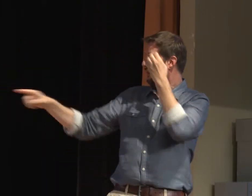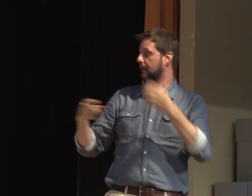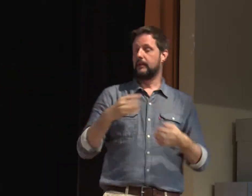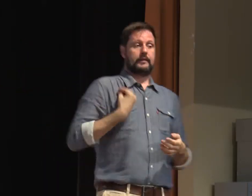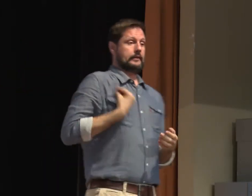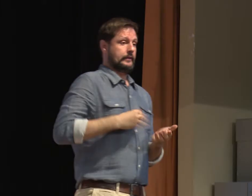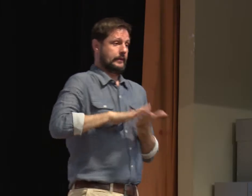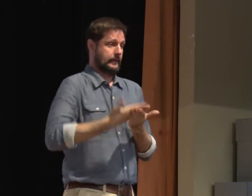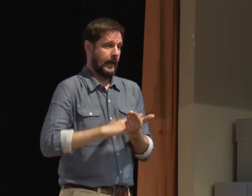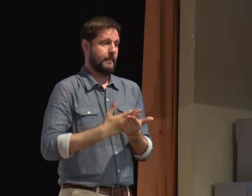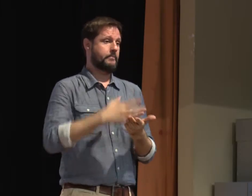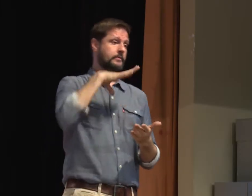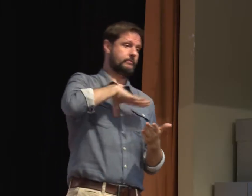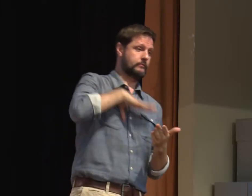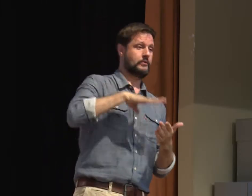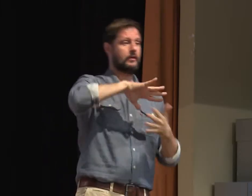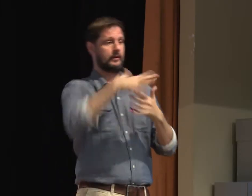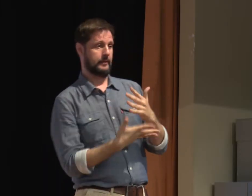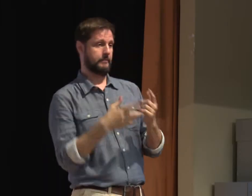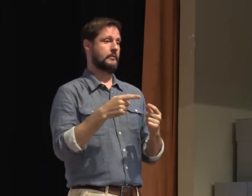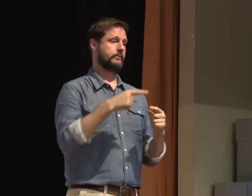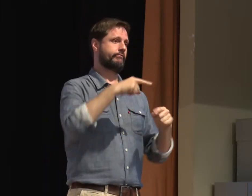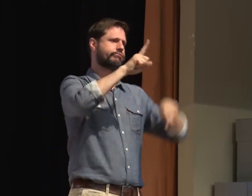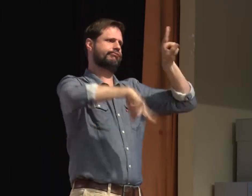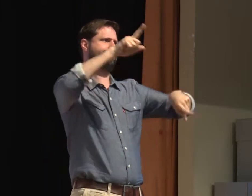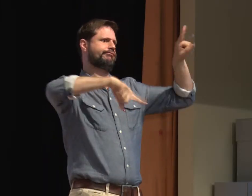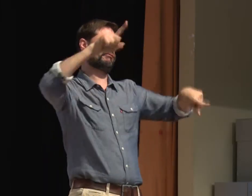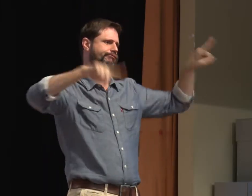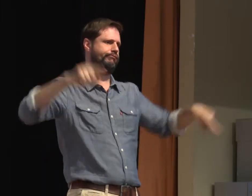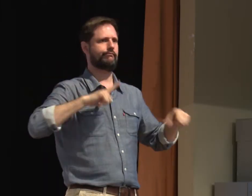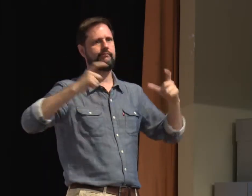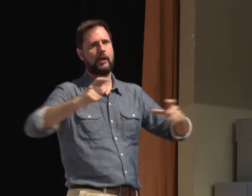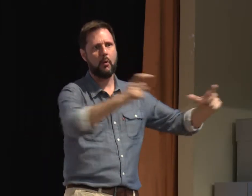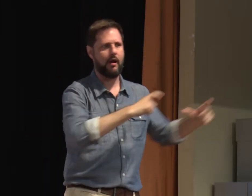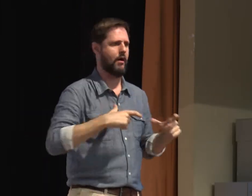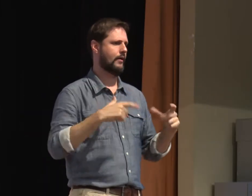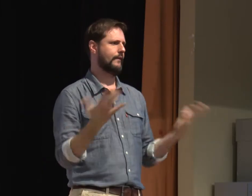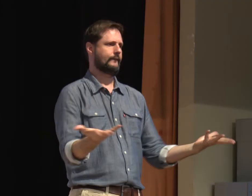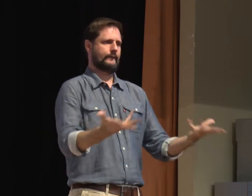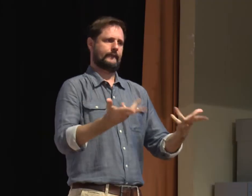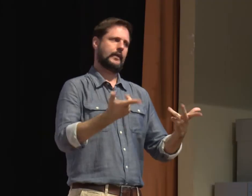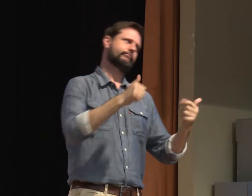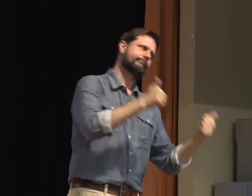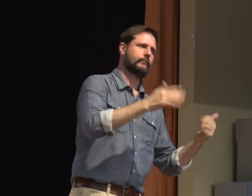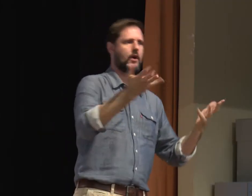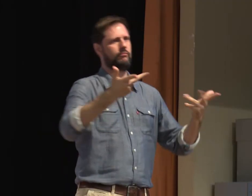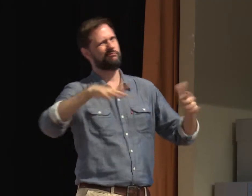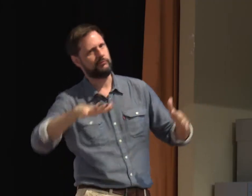vai montando essa história. E essa interpretação, português e Libras. Então, muitas variações nessa